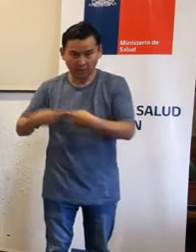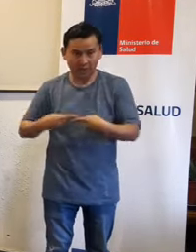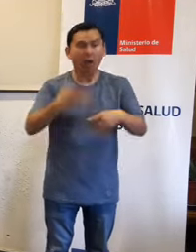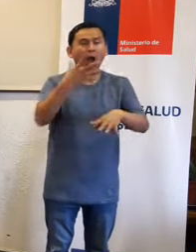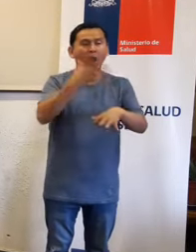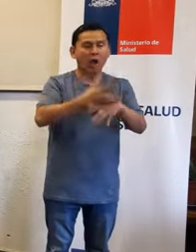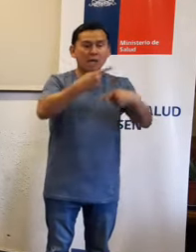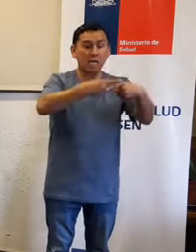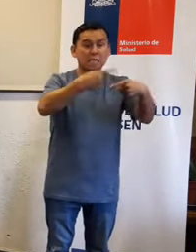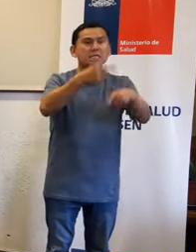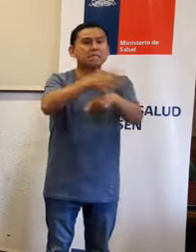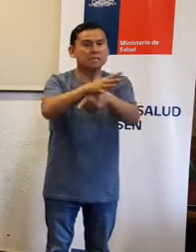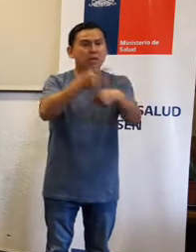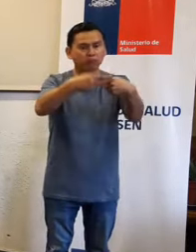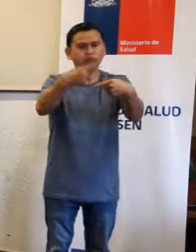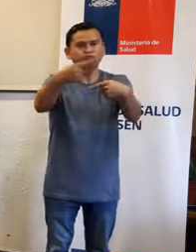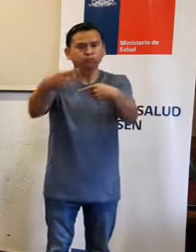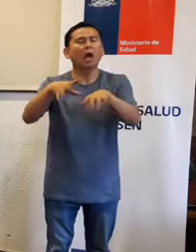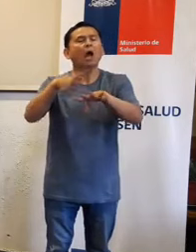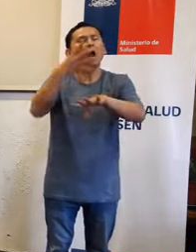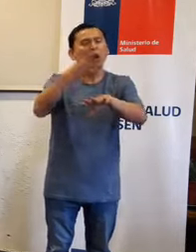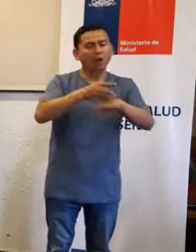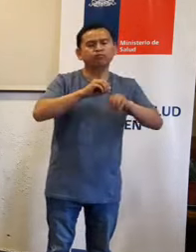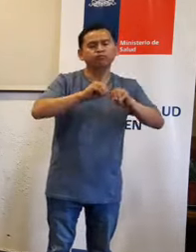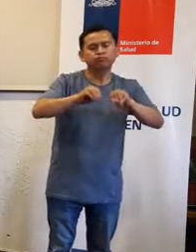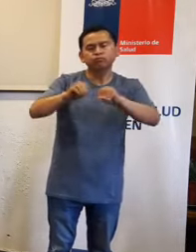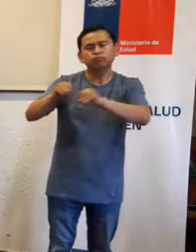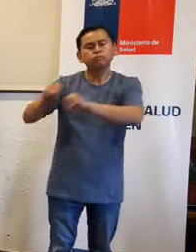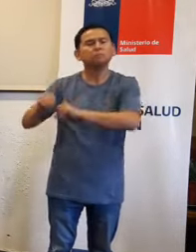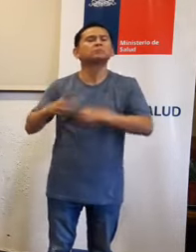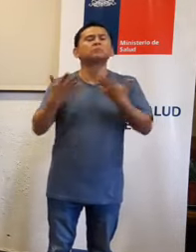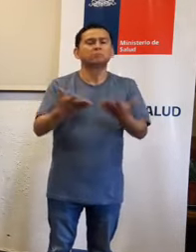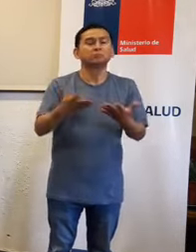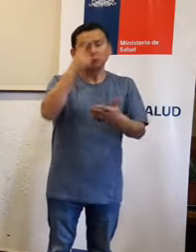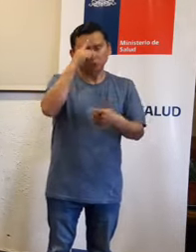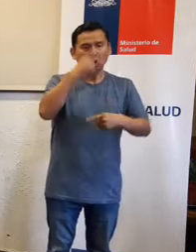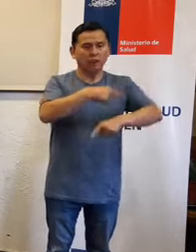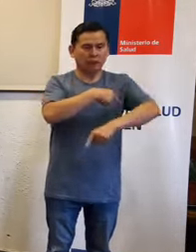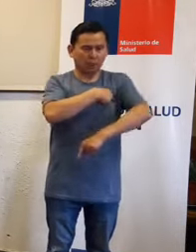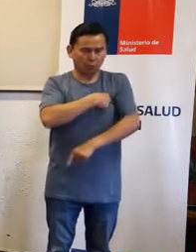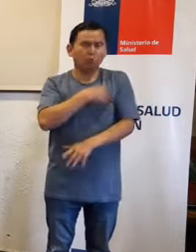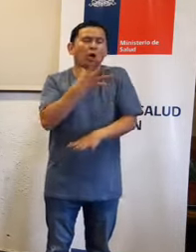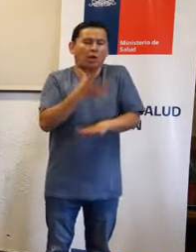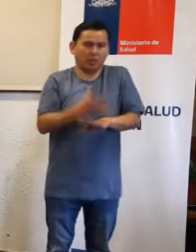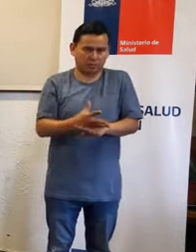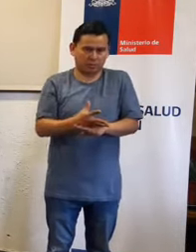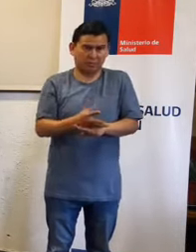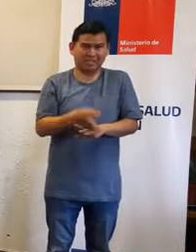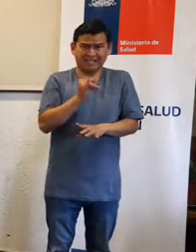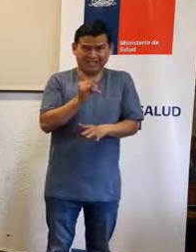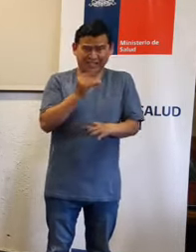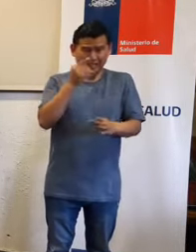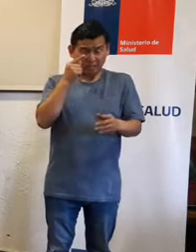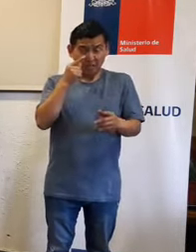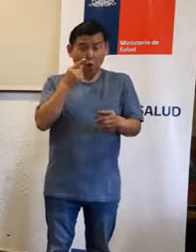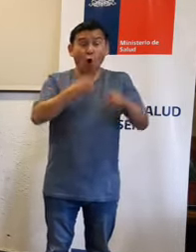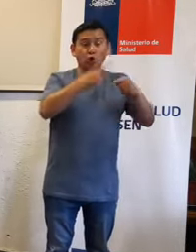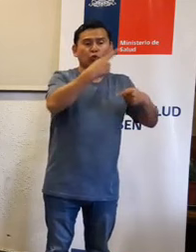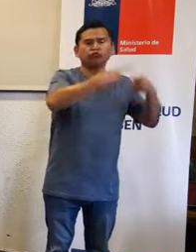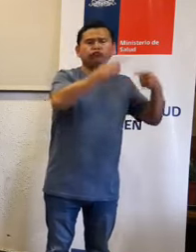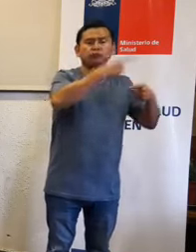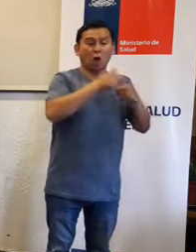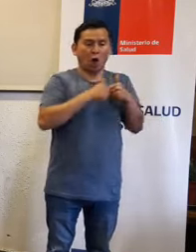en las 15 barreras sanitarias se han distribuido insumos clínicos por lo tanto termómetros clínicos si existen barreras informales